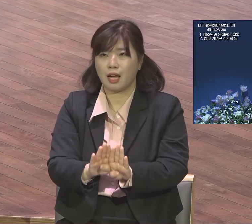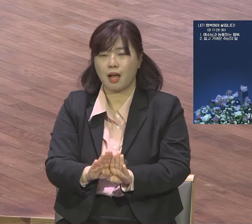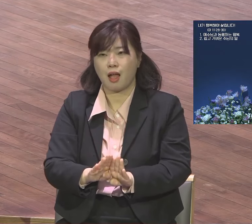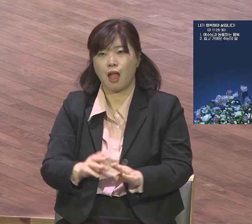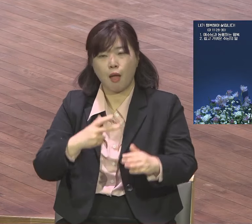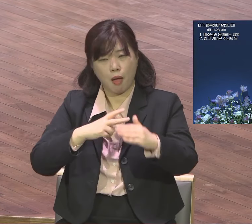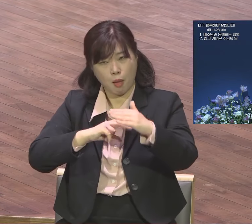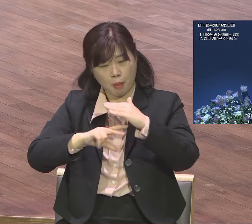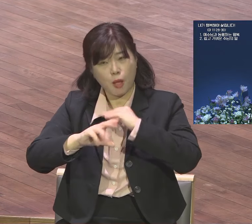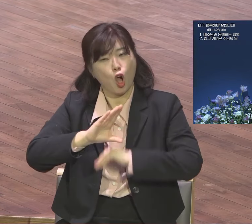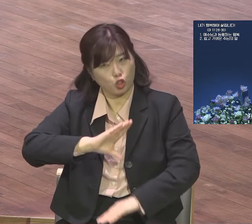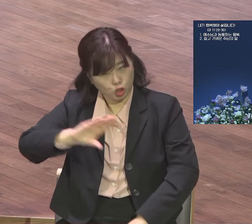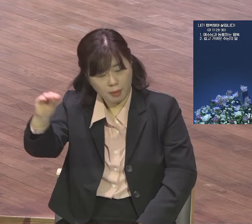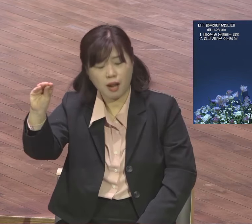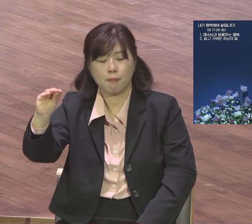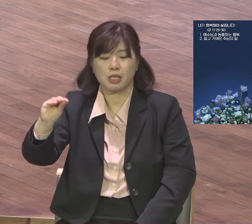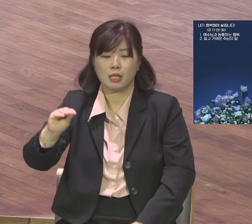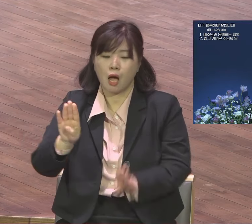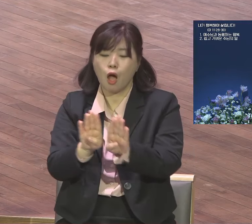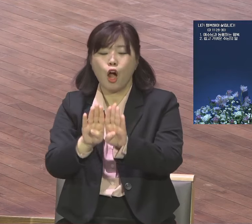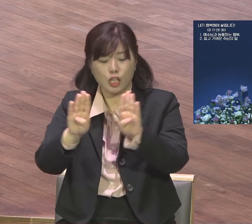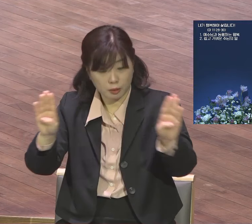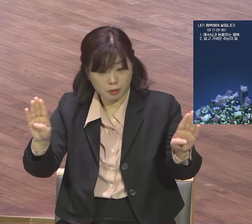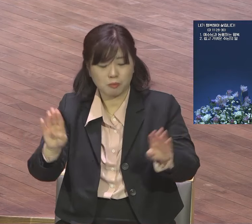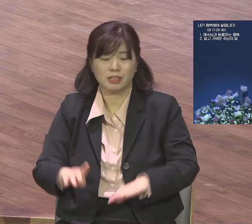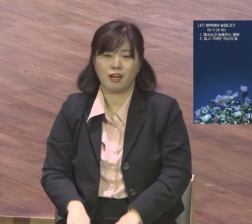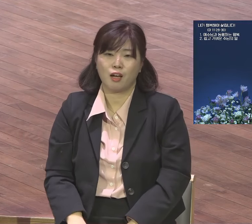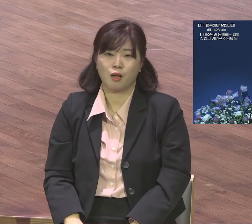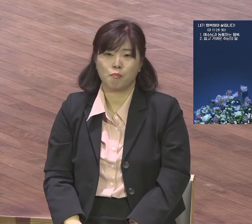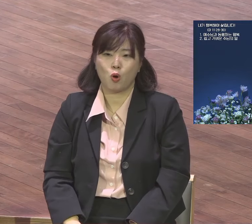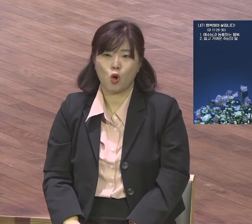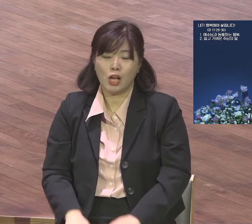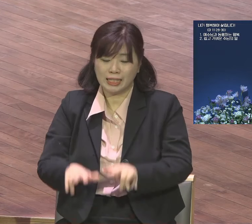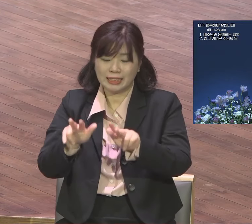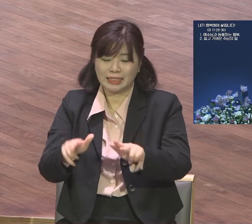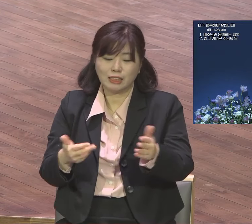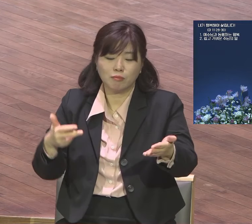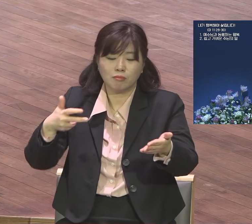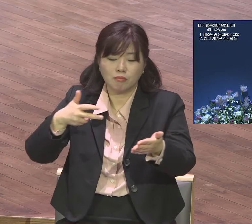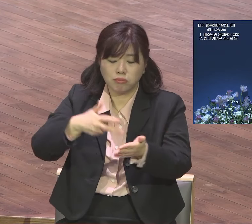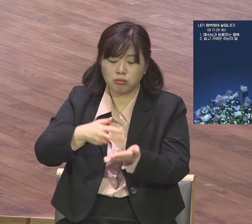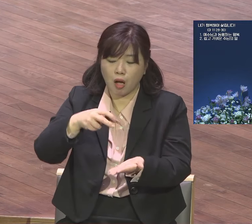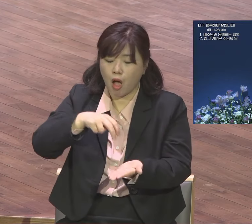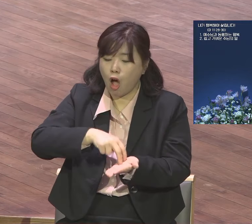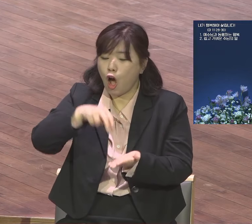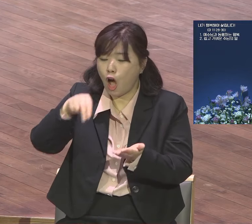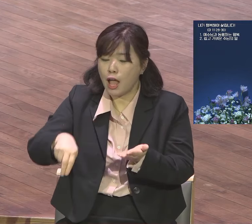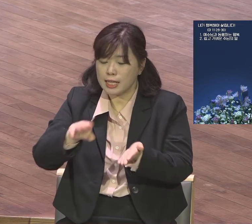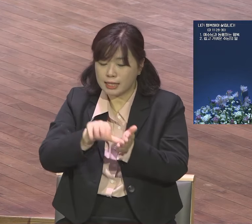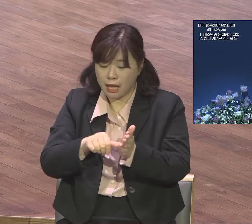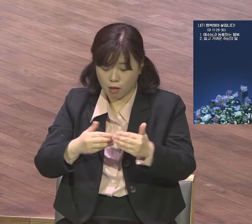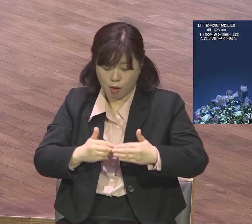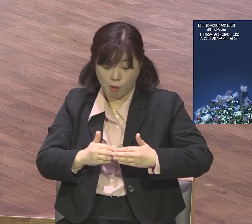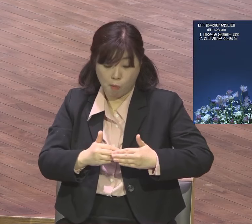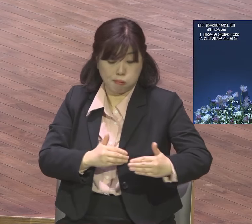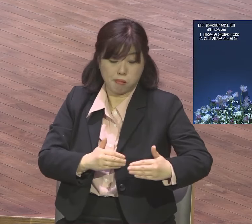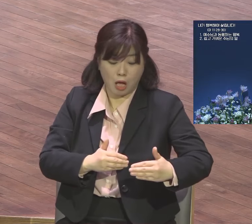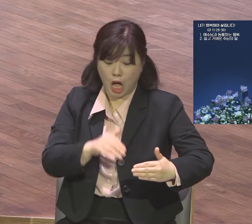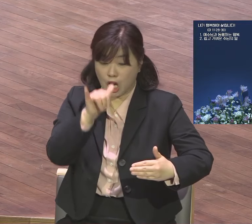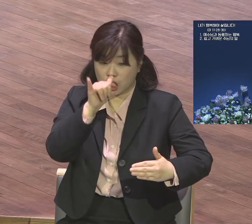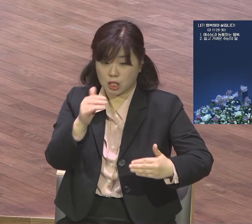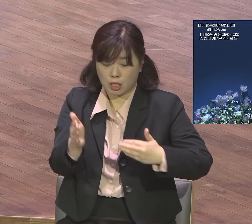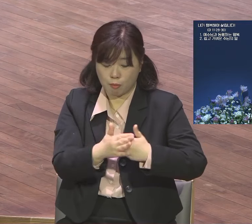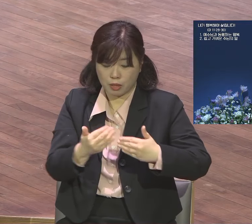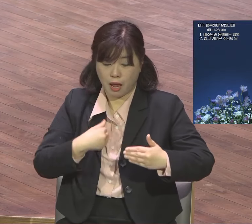길게 얘기를 하면 이번 내리실역은 뭐 열차와 승강장 사이가 넓으니까 조심해서 내리시기